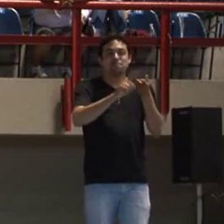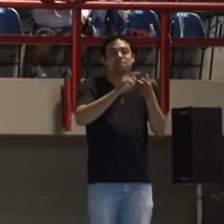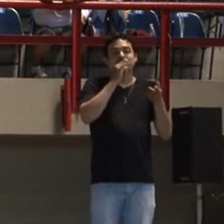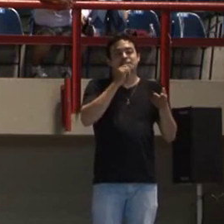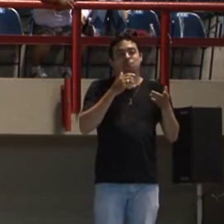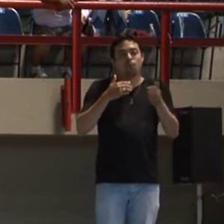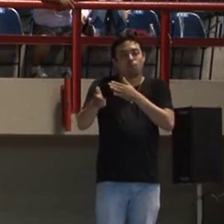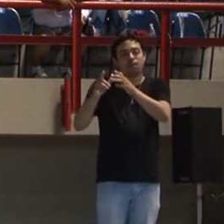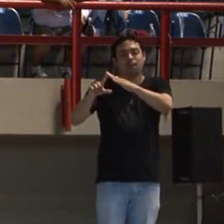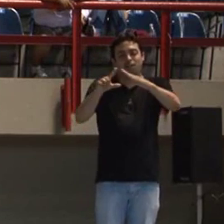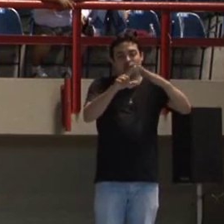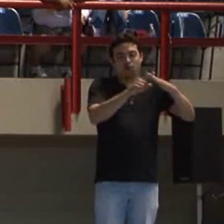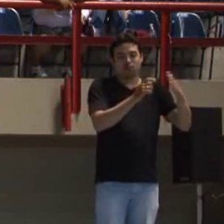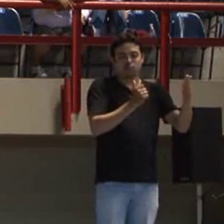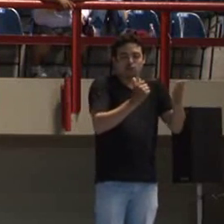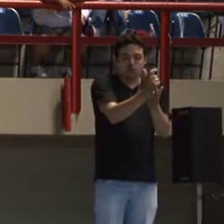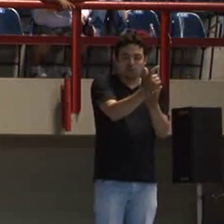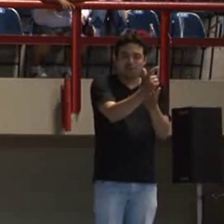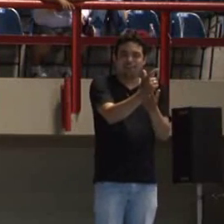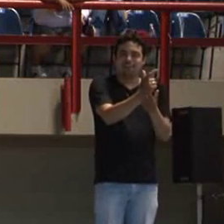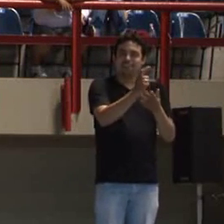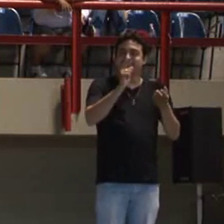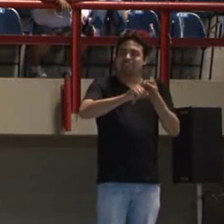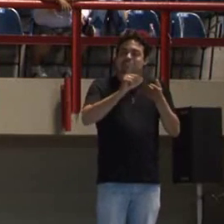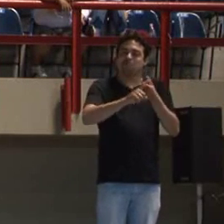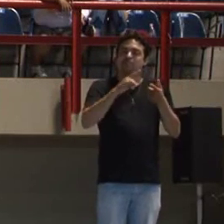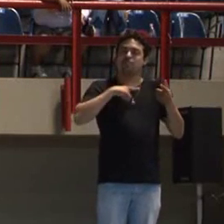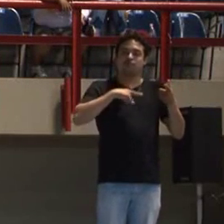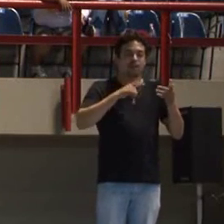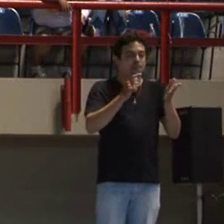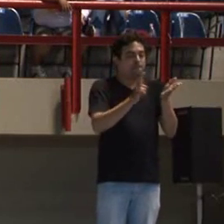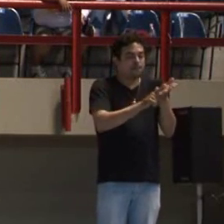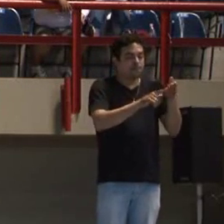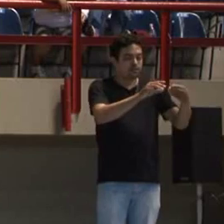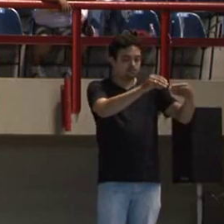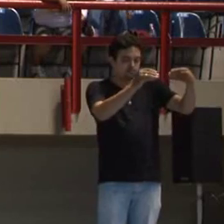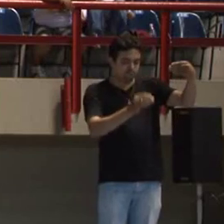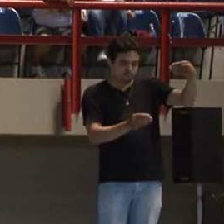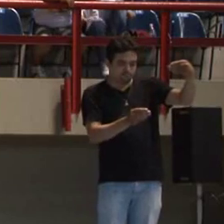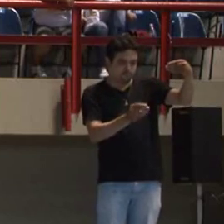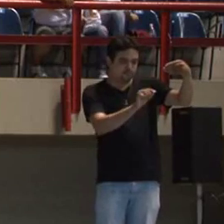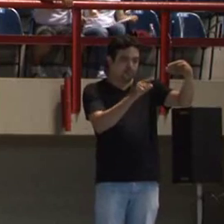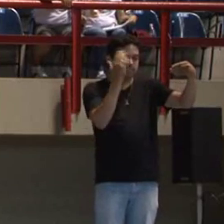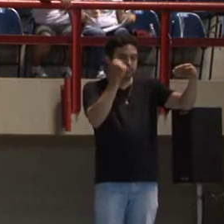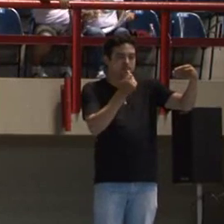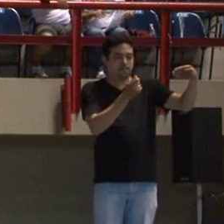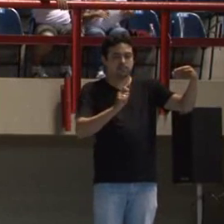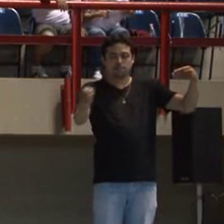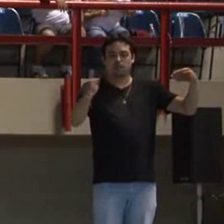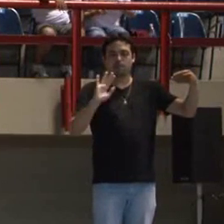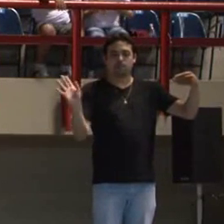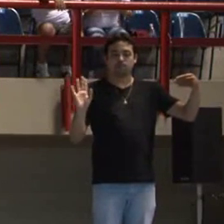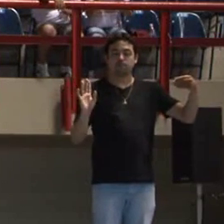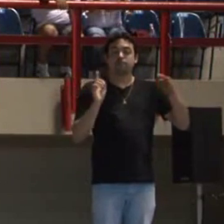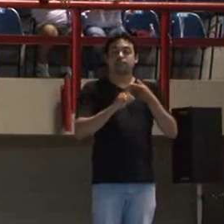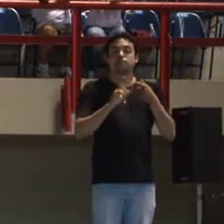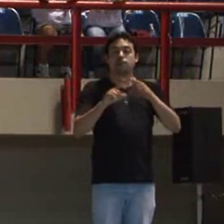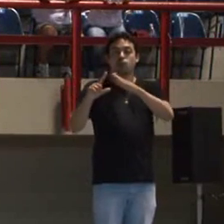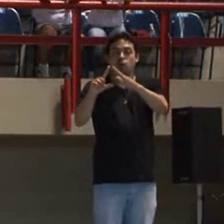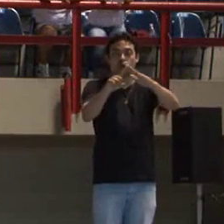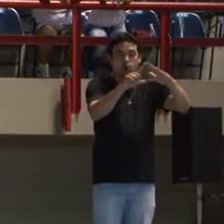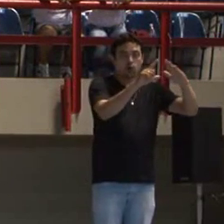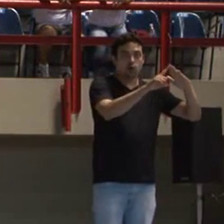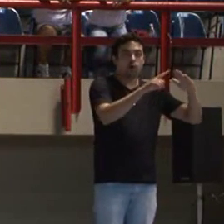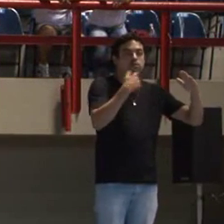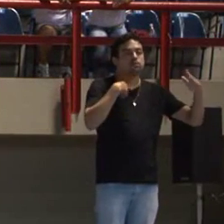qualquer loja, eu não preciso perguntar nada ao vendedor. Se tiver uma etiqueta, eu olho e eu sei o preço. Tanto que quantas vezes você entra na loja e faz